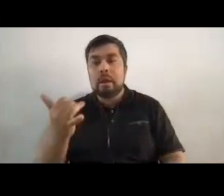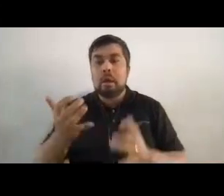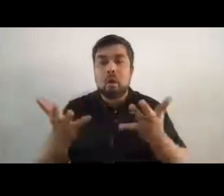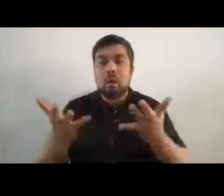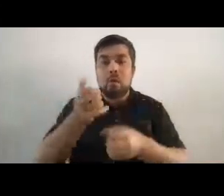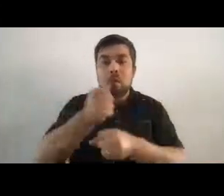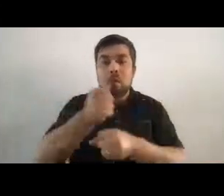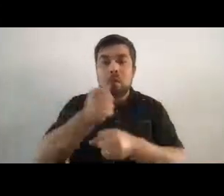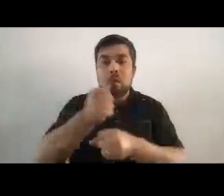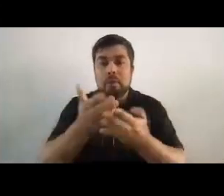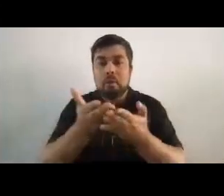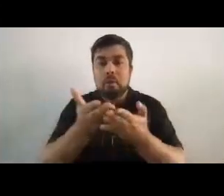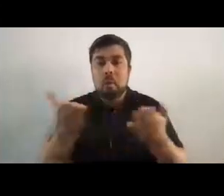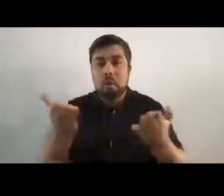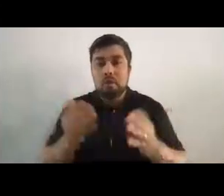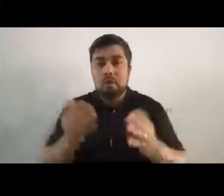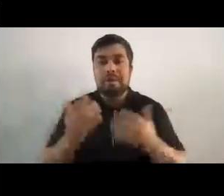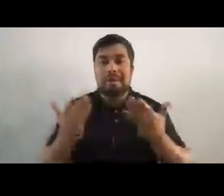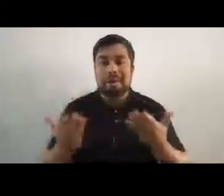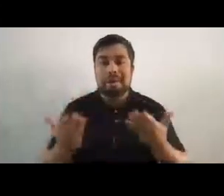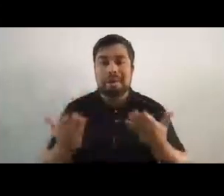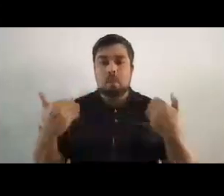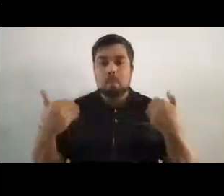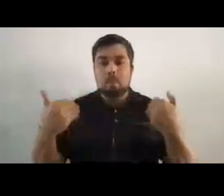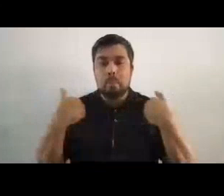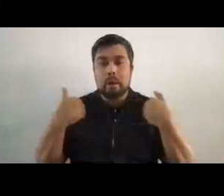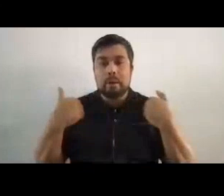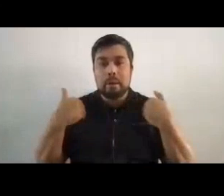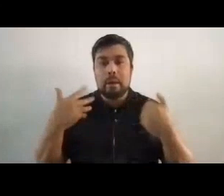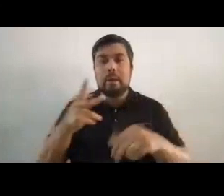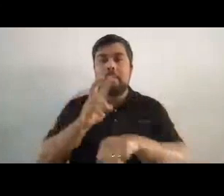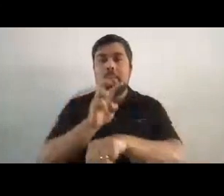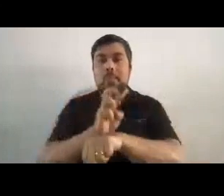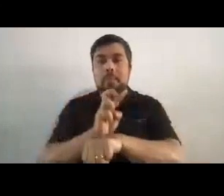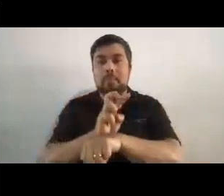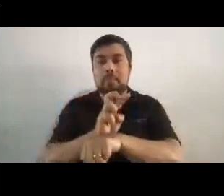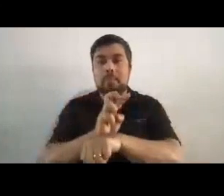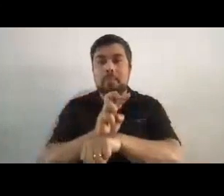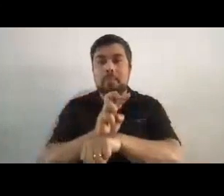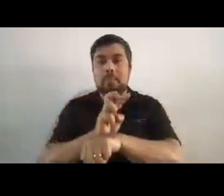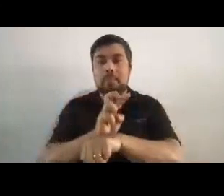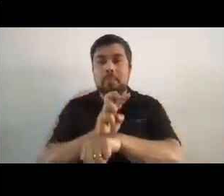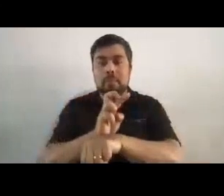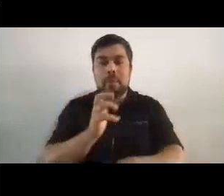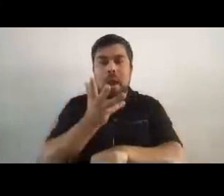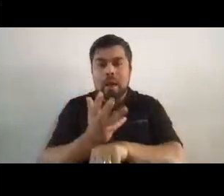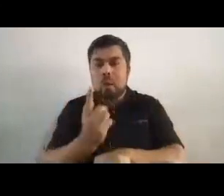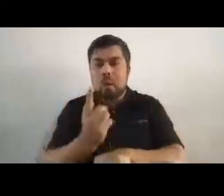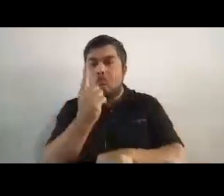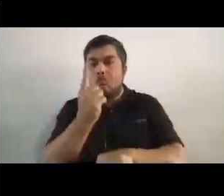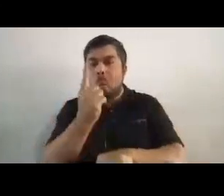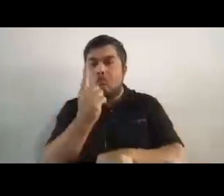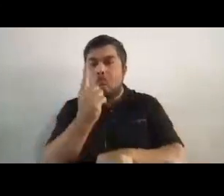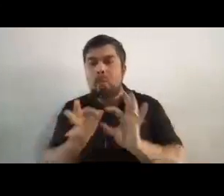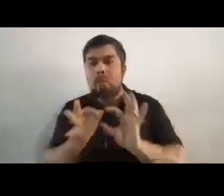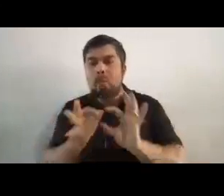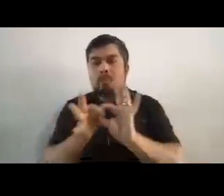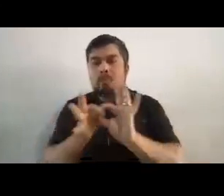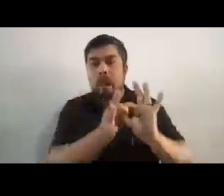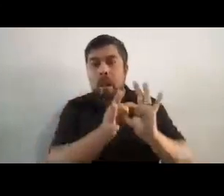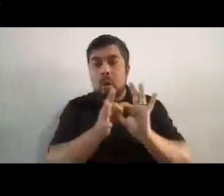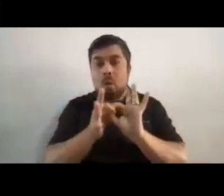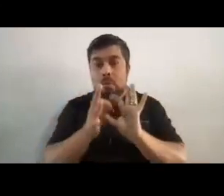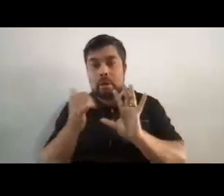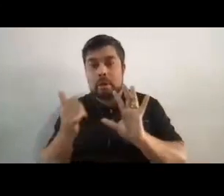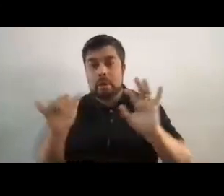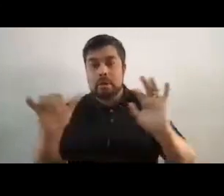prácticas pedagógicas. ¿Sí? Había algo en común y sorpresivo, porque entonces